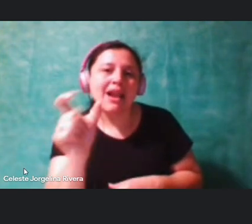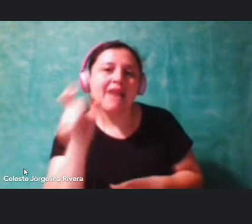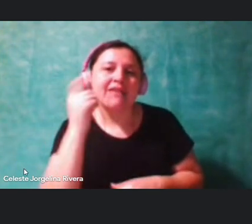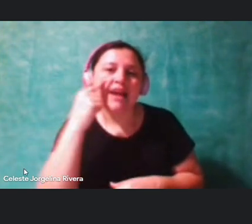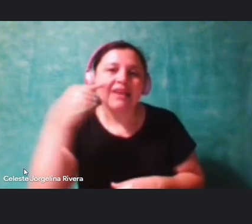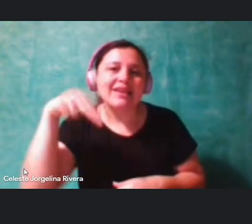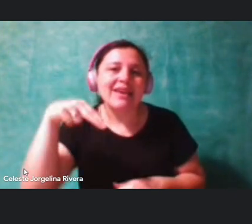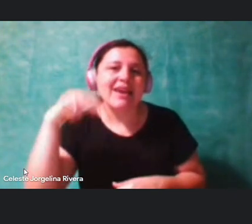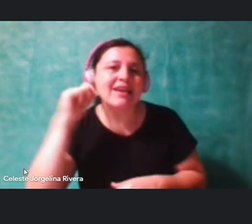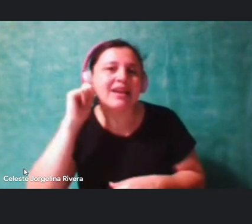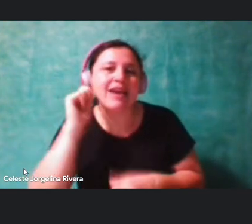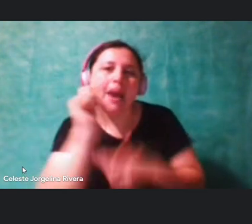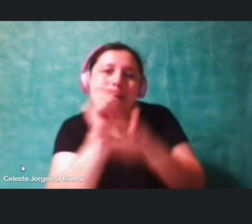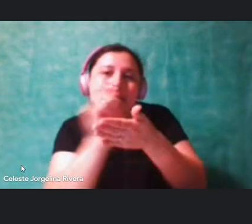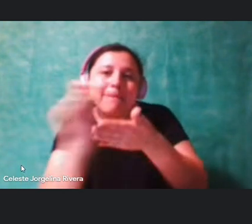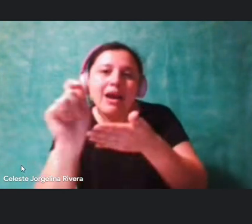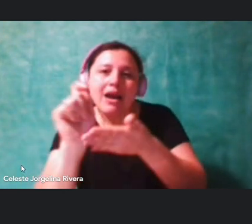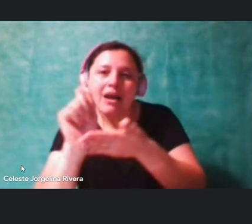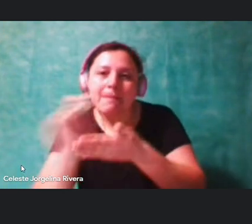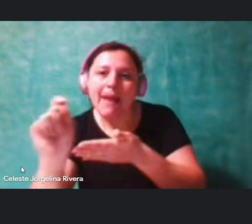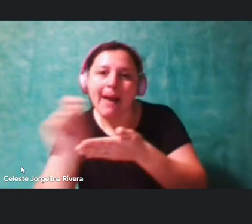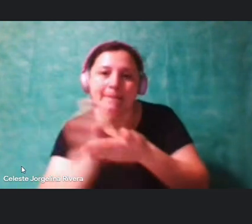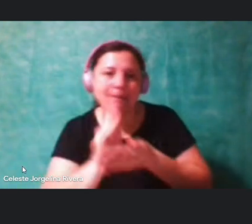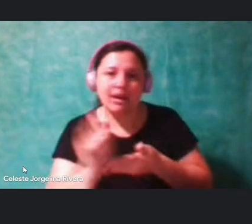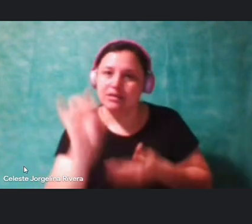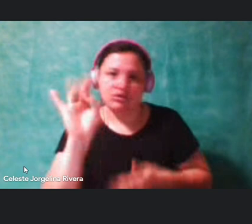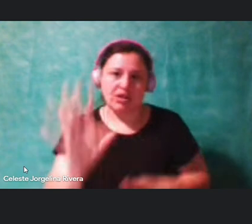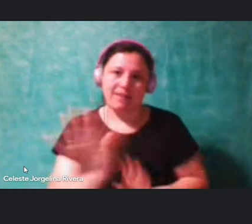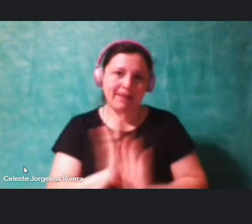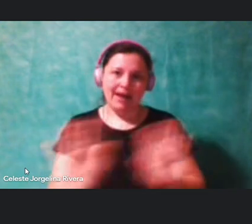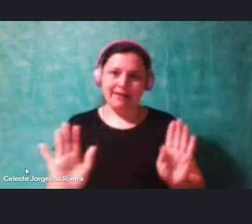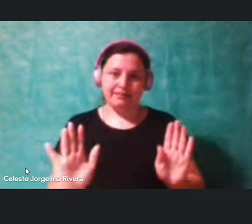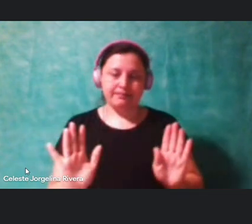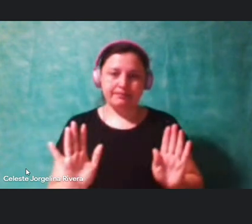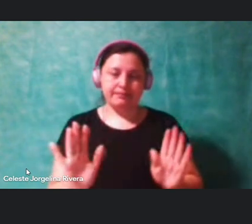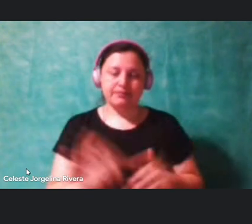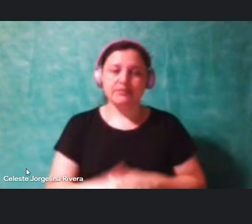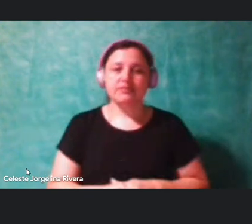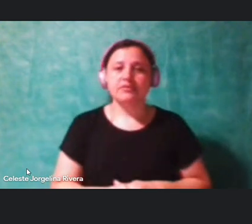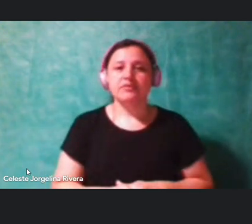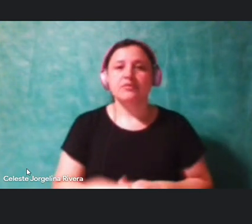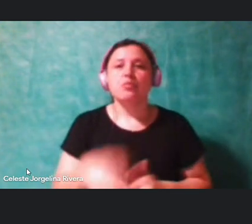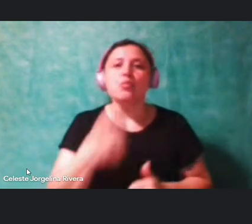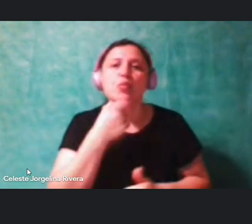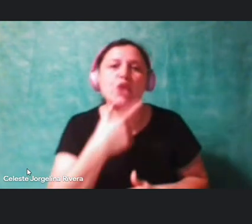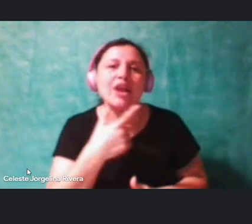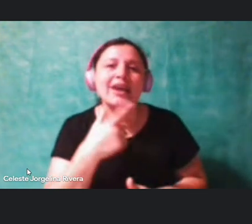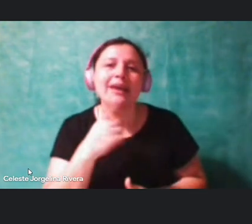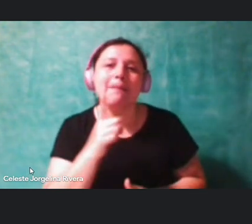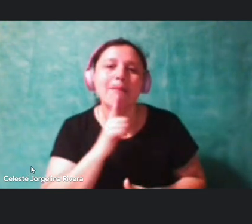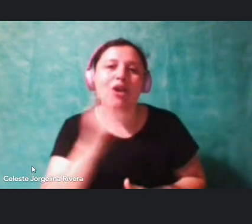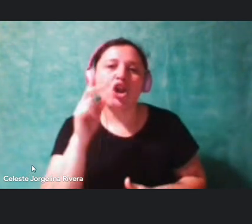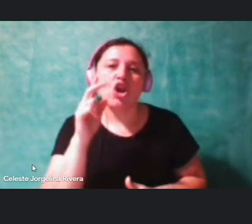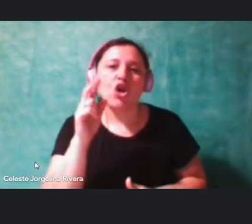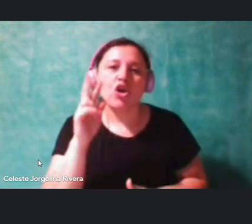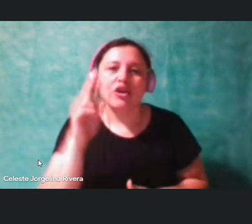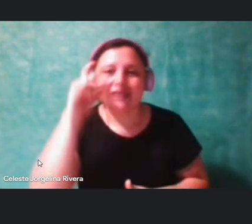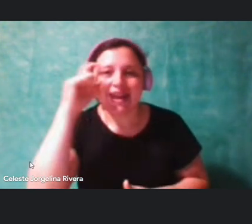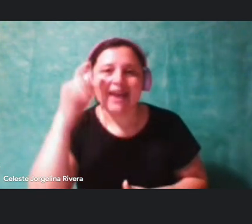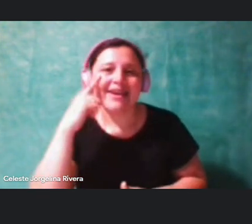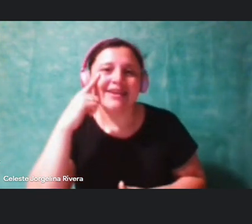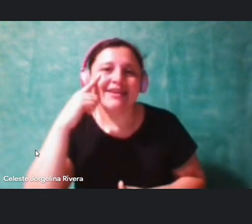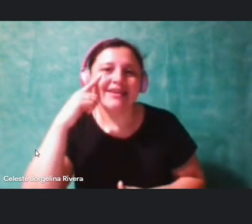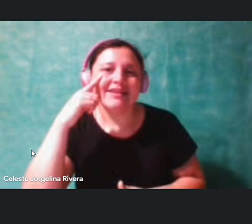ahí quedé, profe. Bueno. Viendo cómo, por ejemplo, training va a ir variando o conserva la